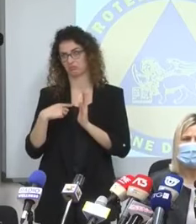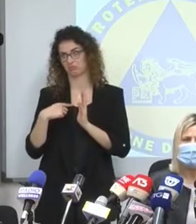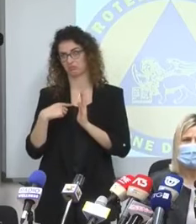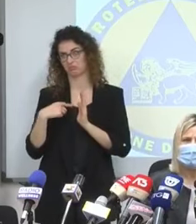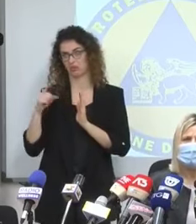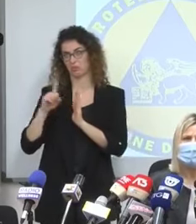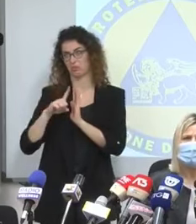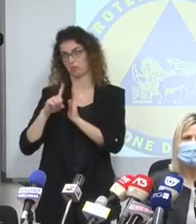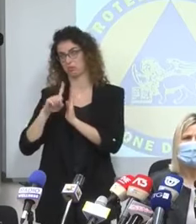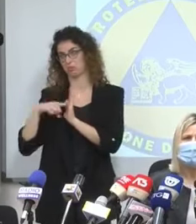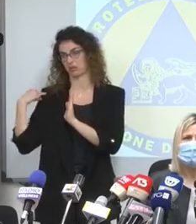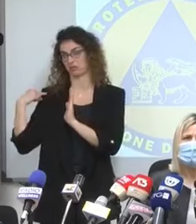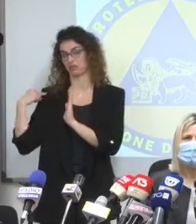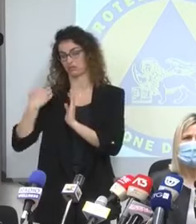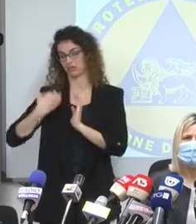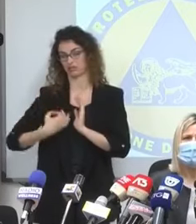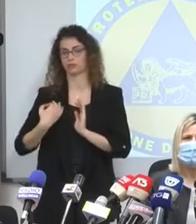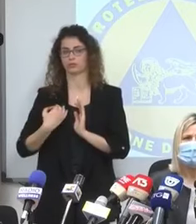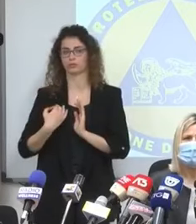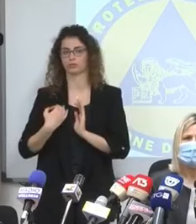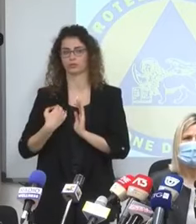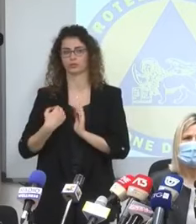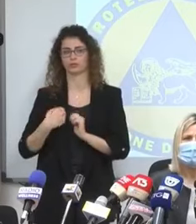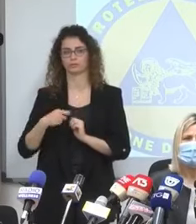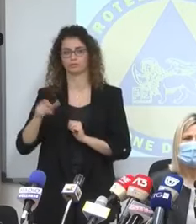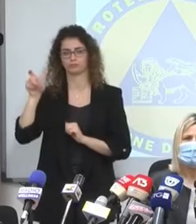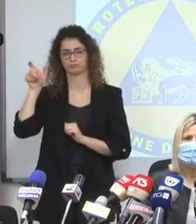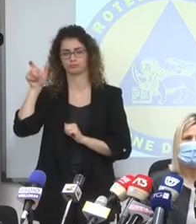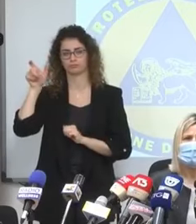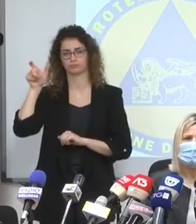un mesetto fa sicuro, di una